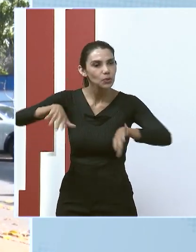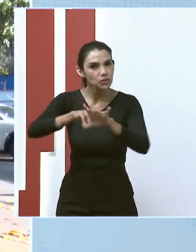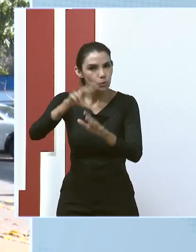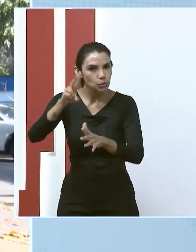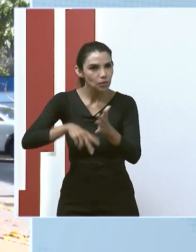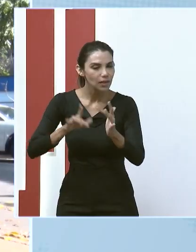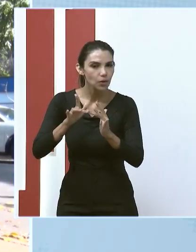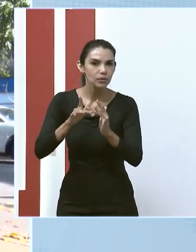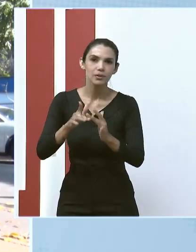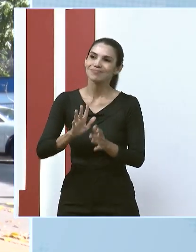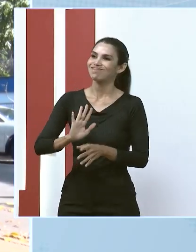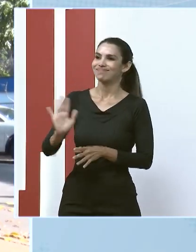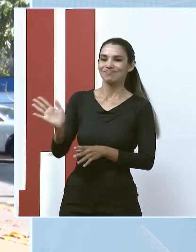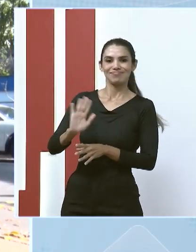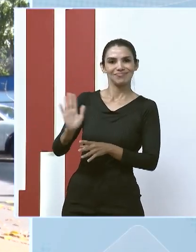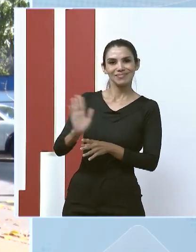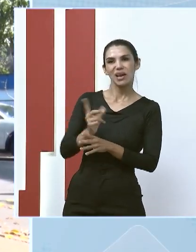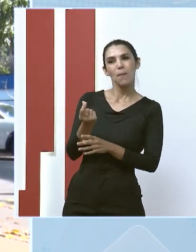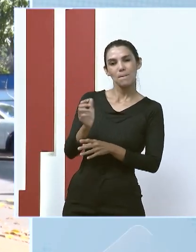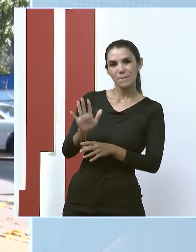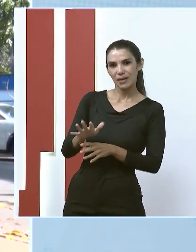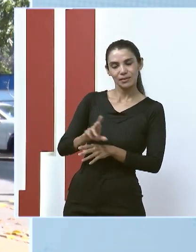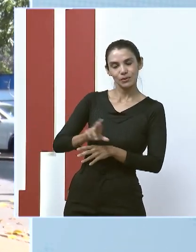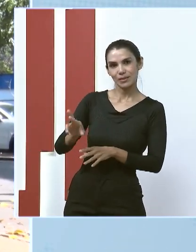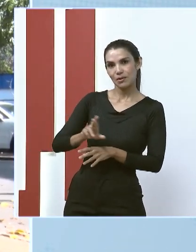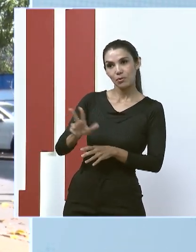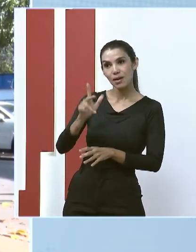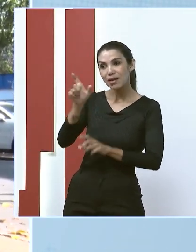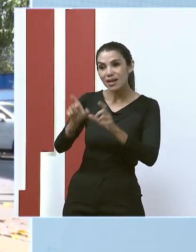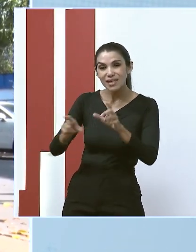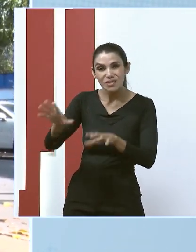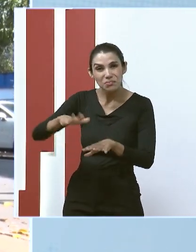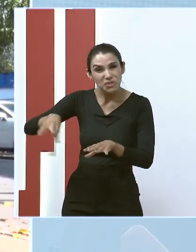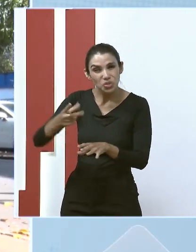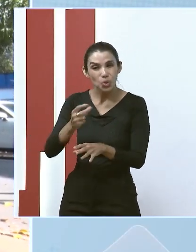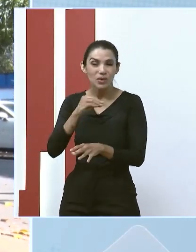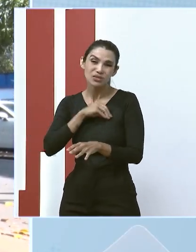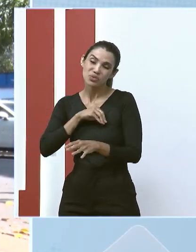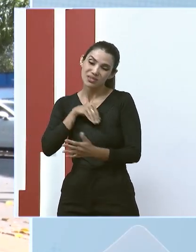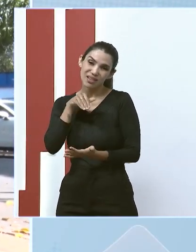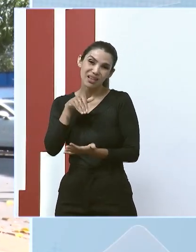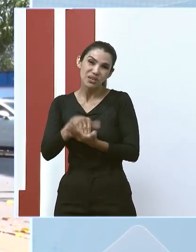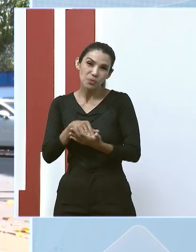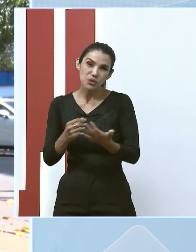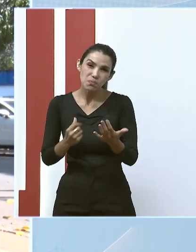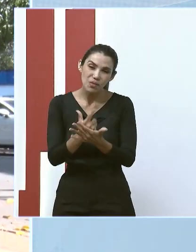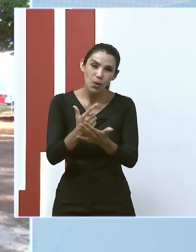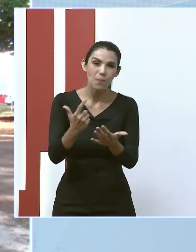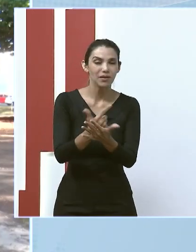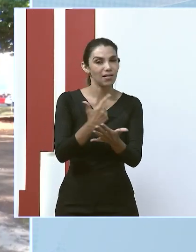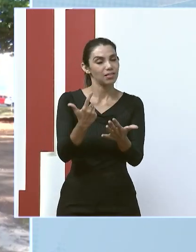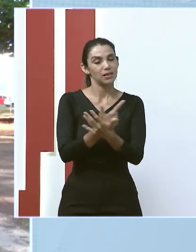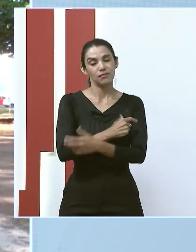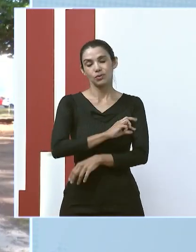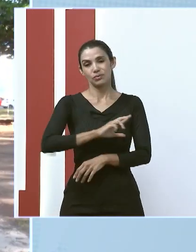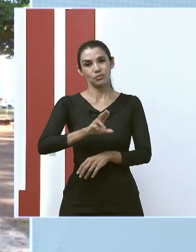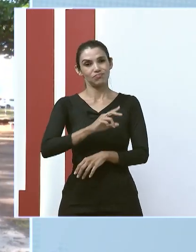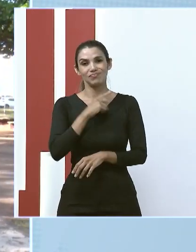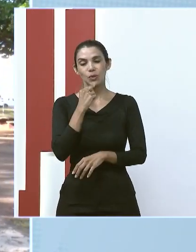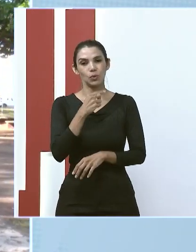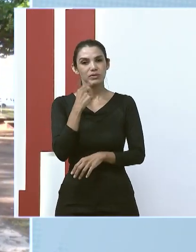em conta o salário mínimo do trabalhador e o valor dos livros, não é acessível. Não acho que